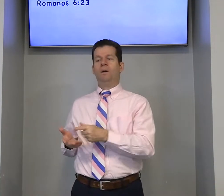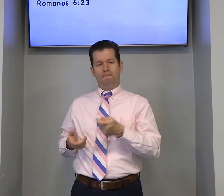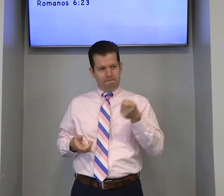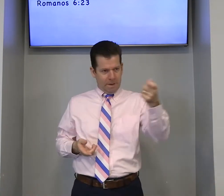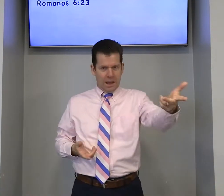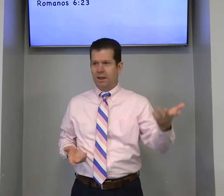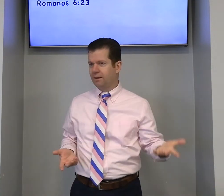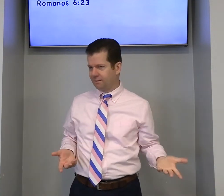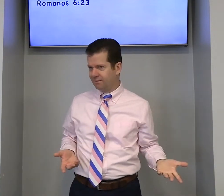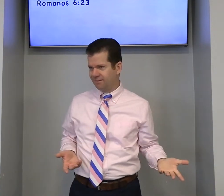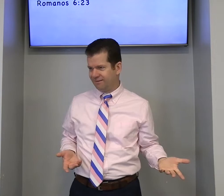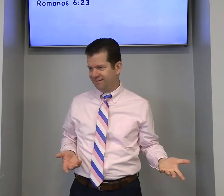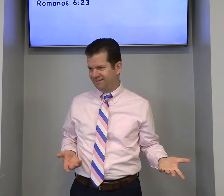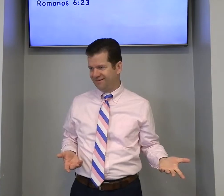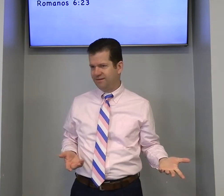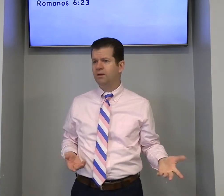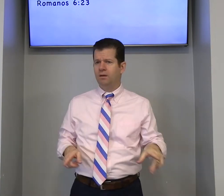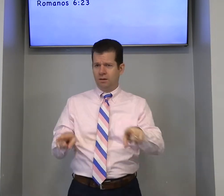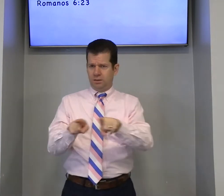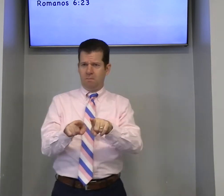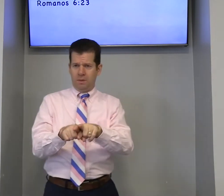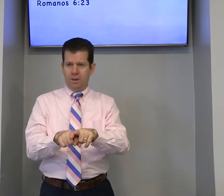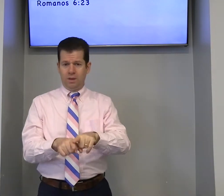não posso, eu tenho que pagar.